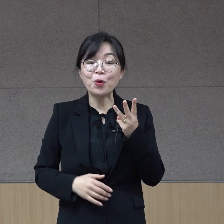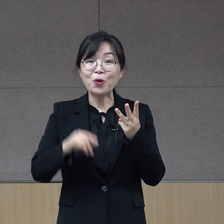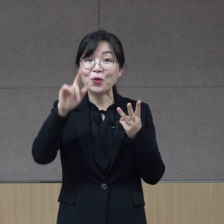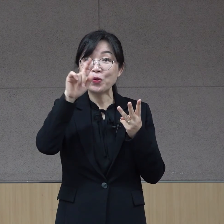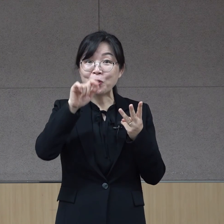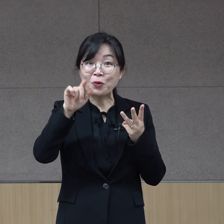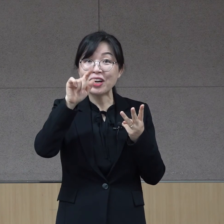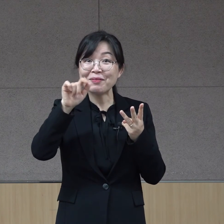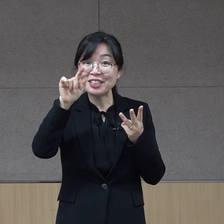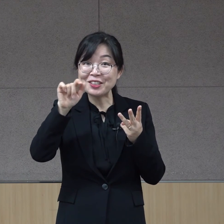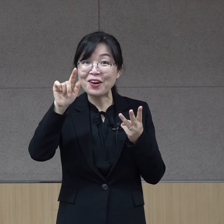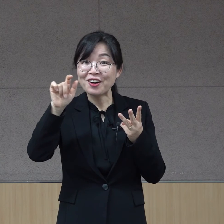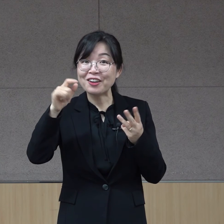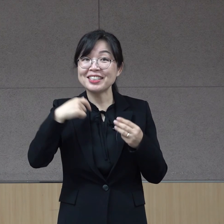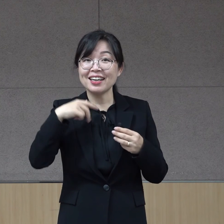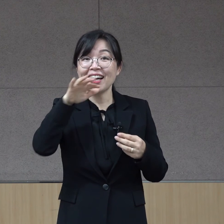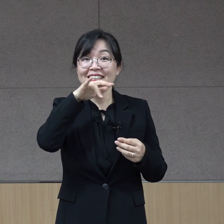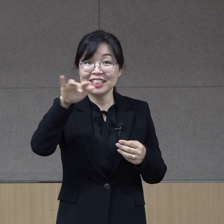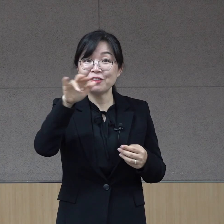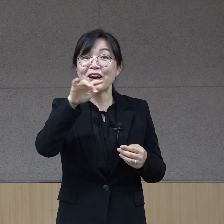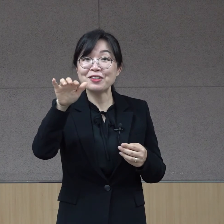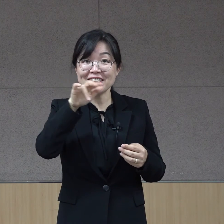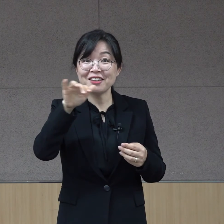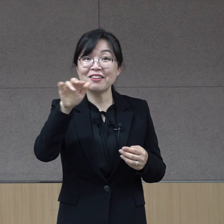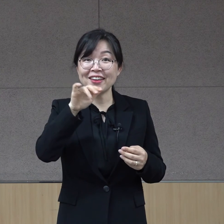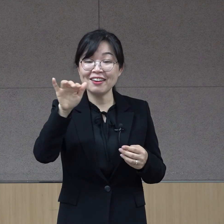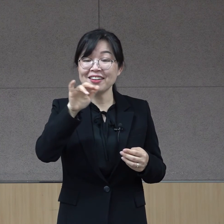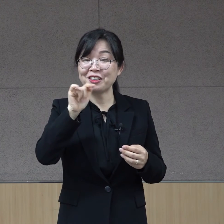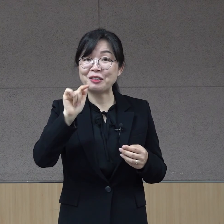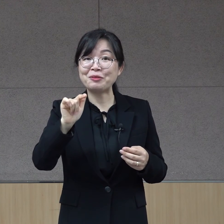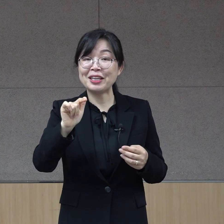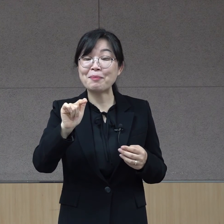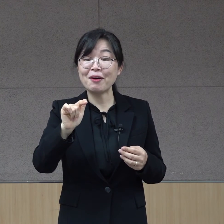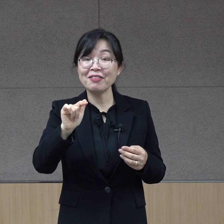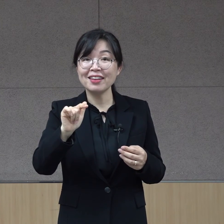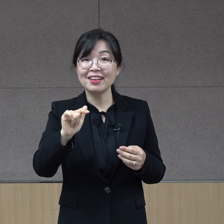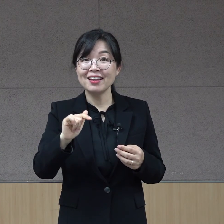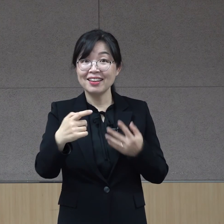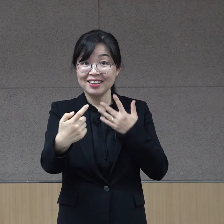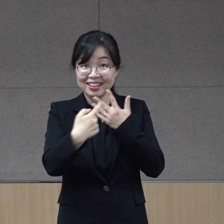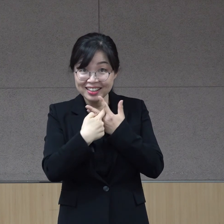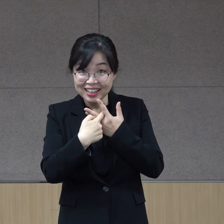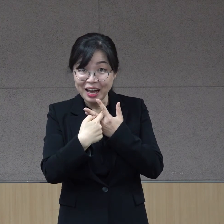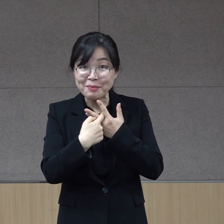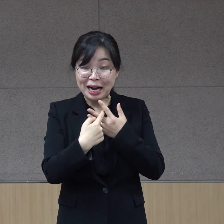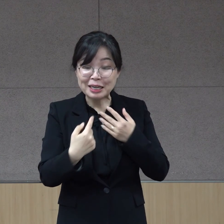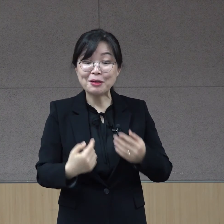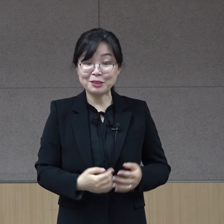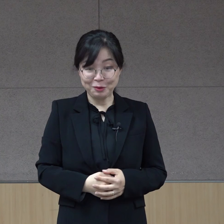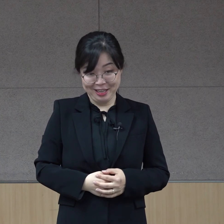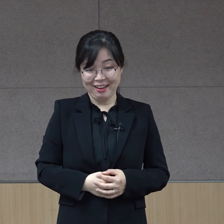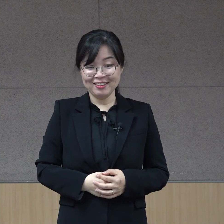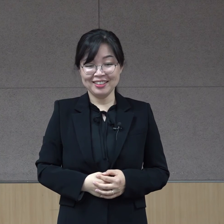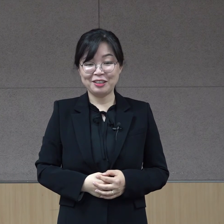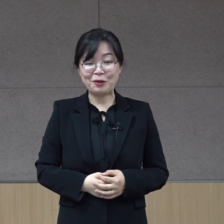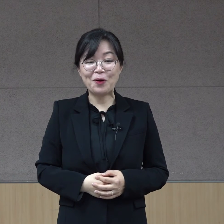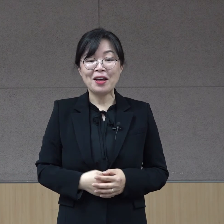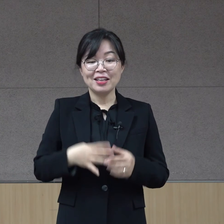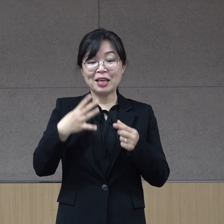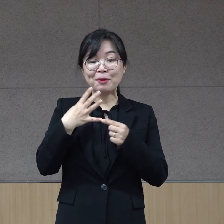하고 동그라미 있죠? 거긴 제가 지화를 쓸 거예요. 여러분들 한번 알아맞혀 보세요. 그리고 네